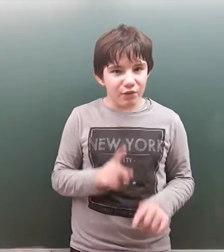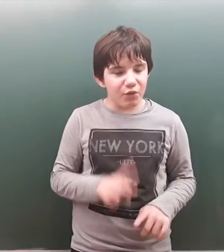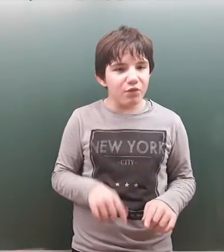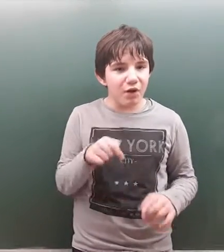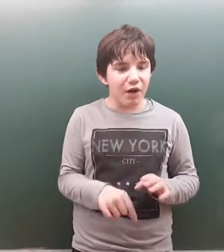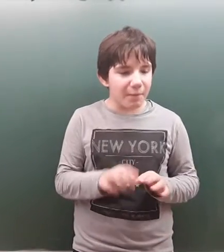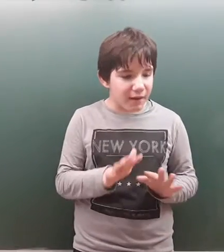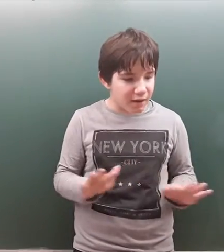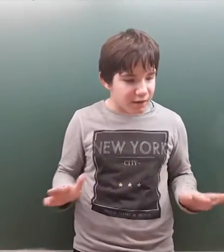chose dans la mer.